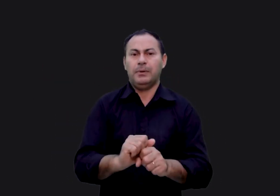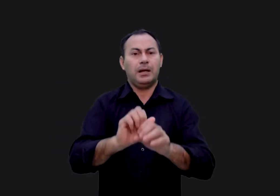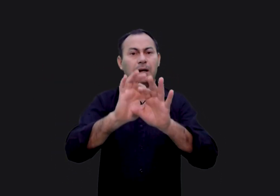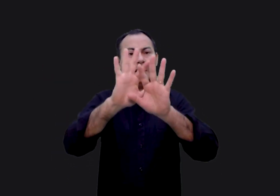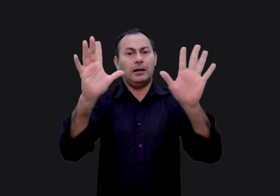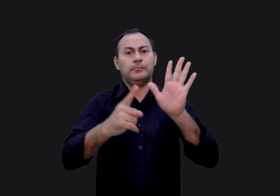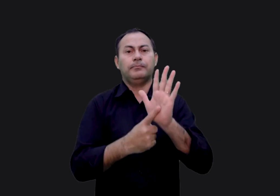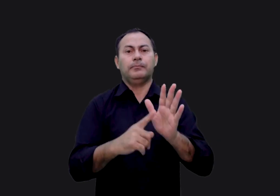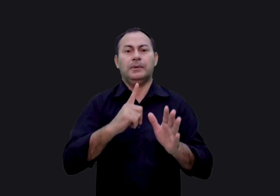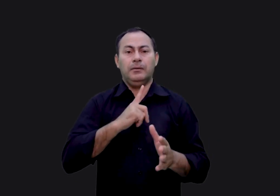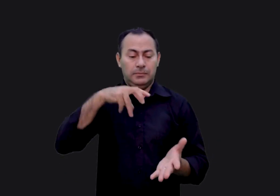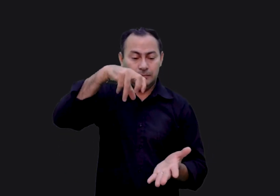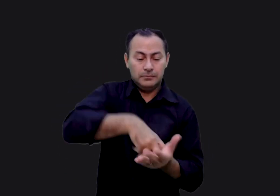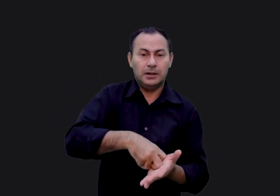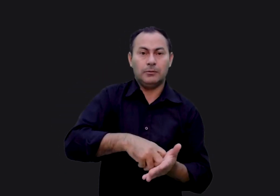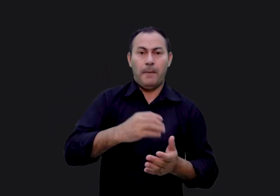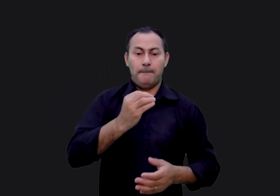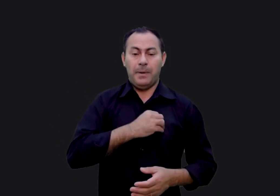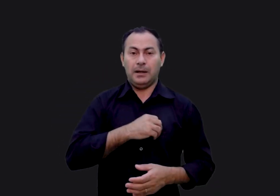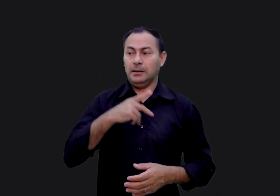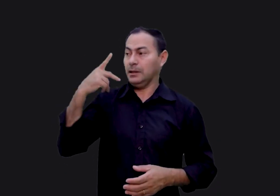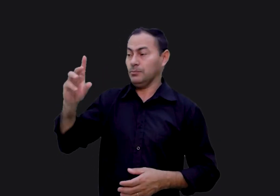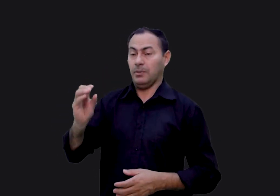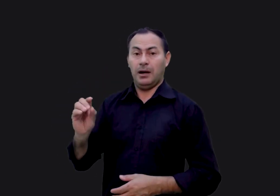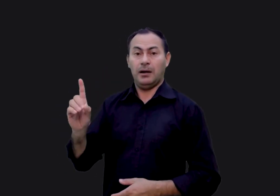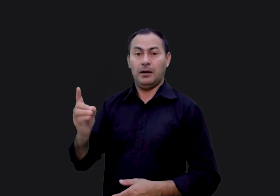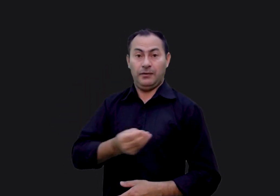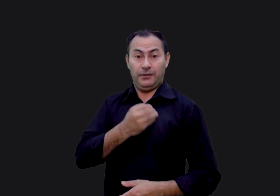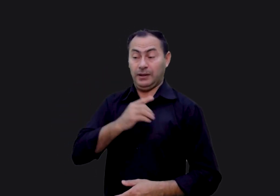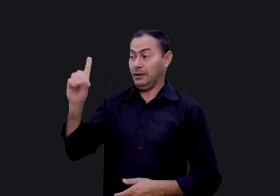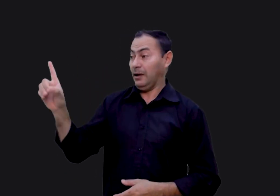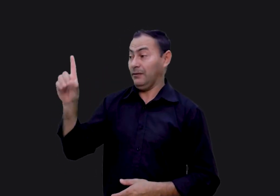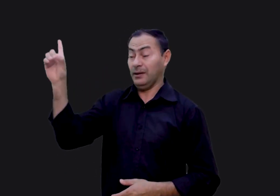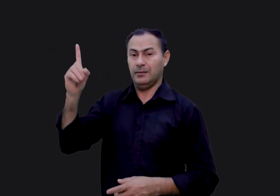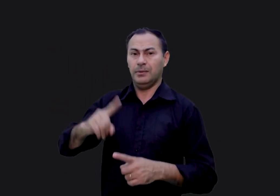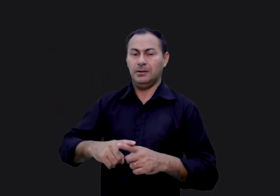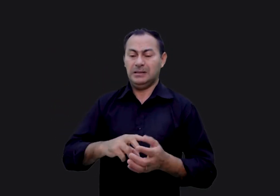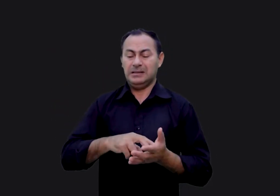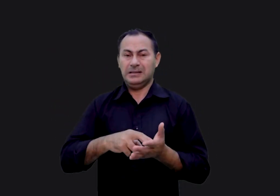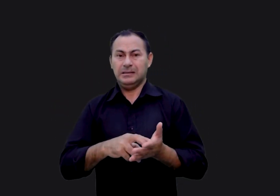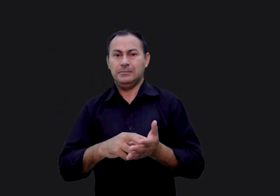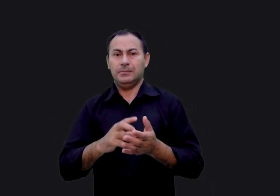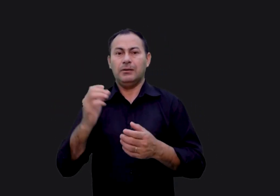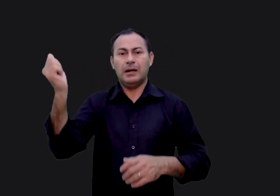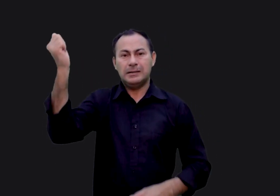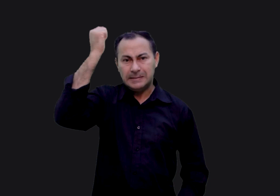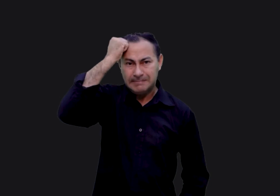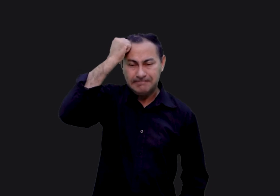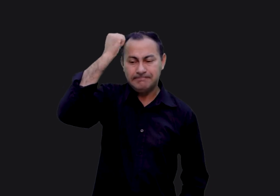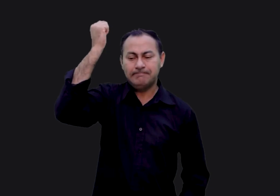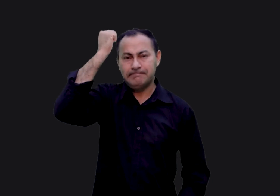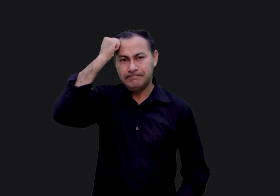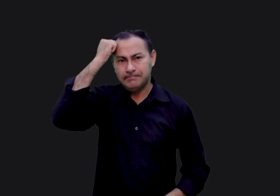muito óbvios. Vemos o castigo do pecado em sua vida. É por isso que ele estava tão movido pelo arrependimento e